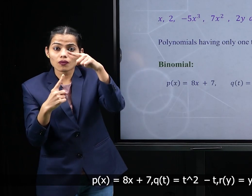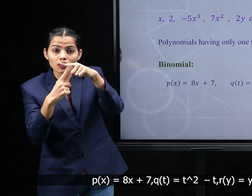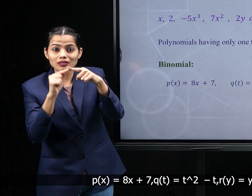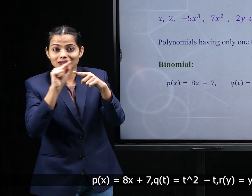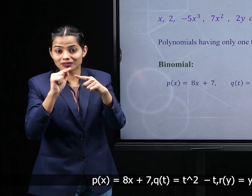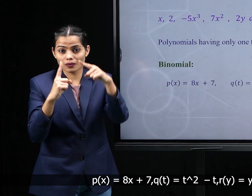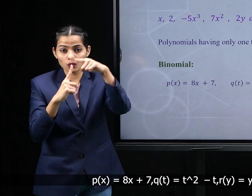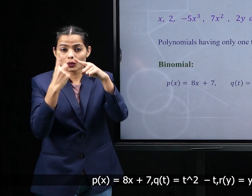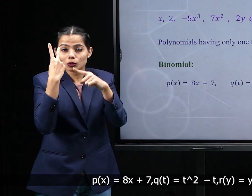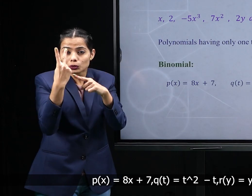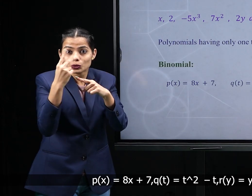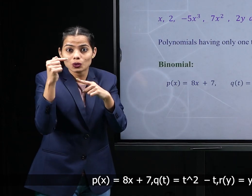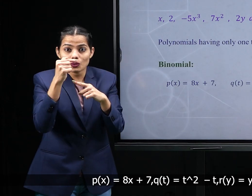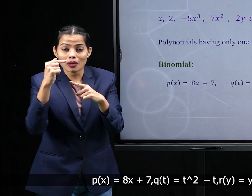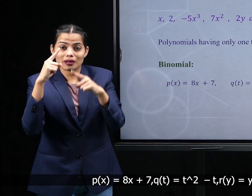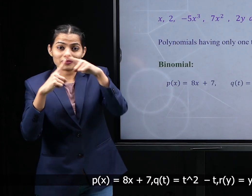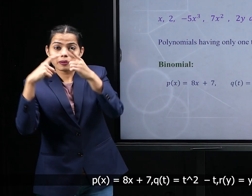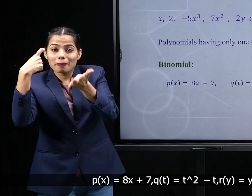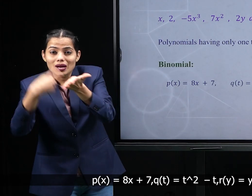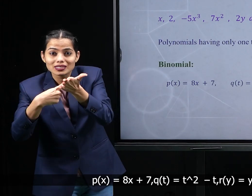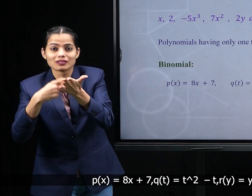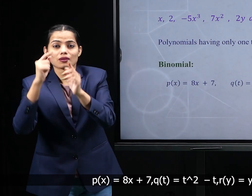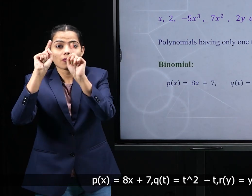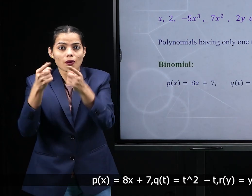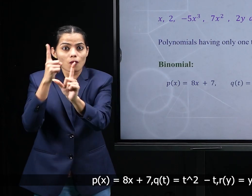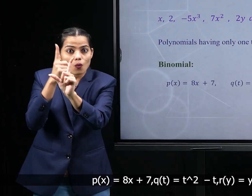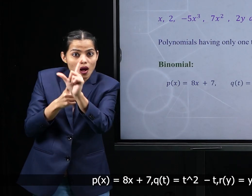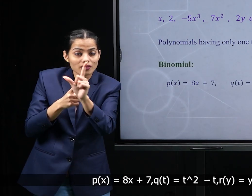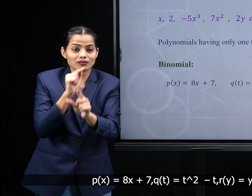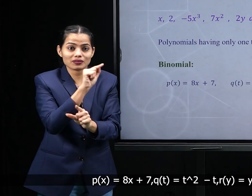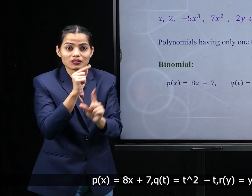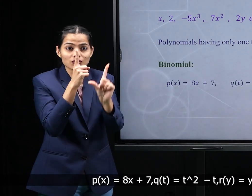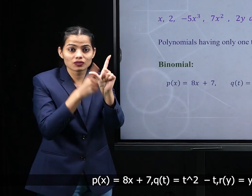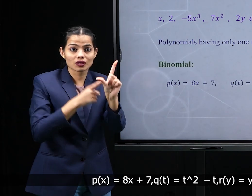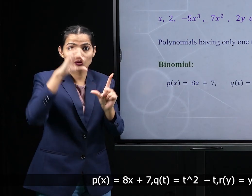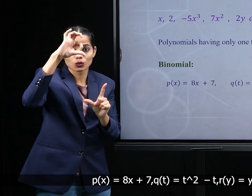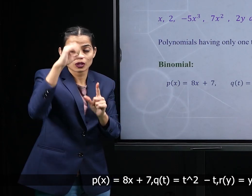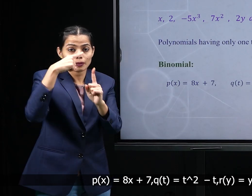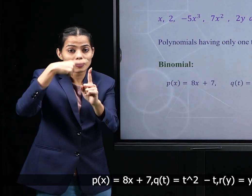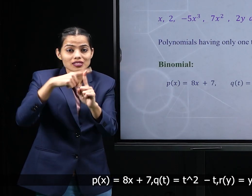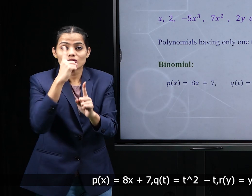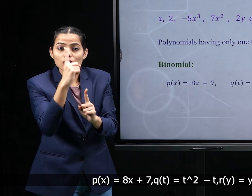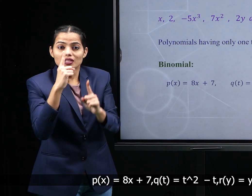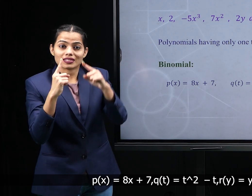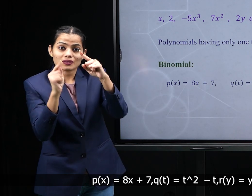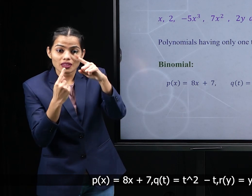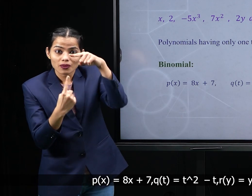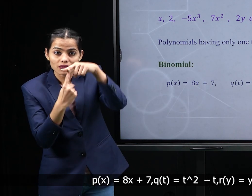p×x = 8x plus 7, q×2 t = t² minus t, r×y = y power 9 plus